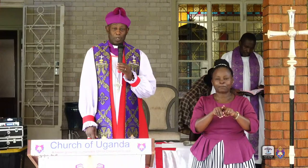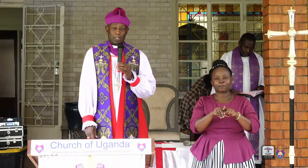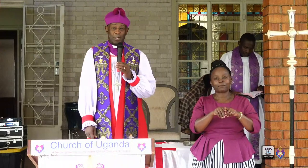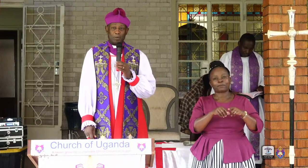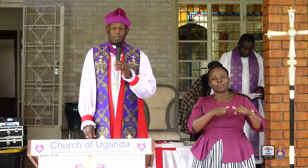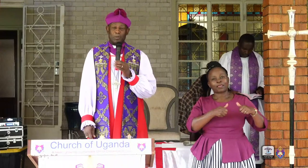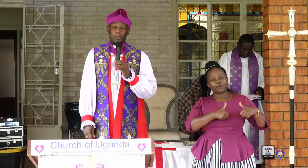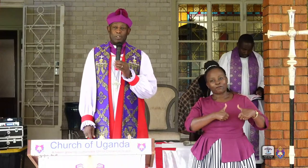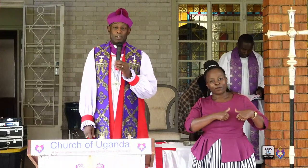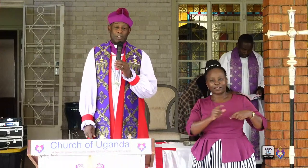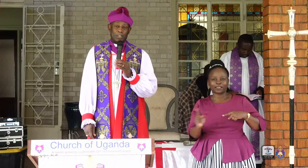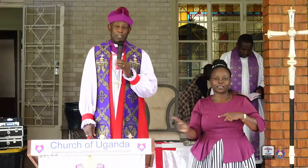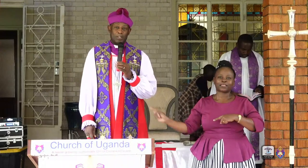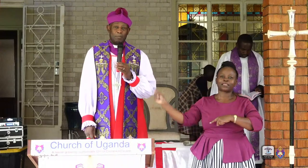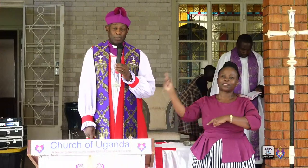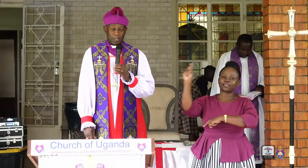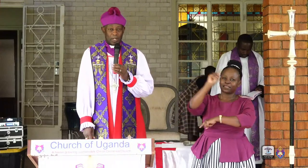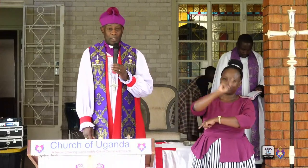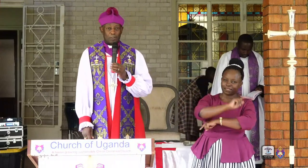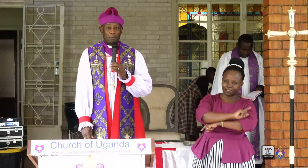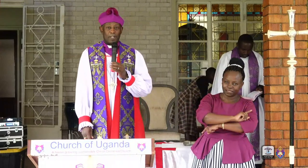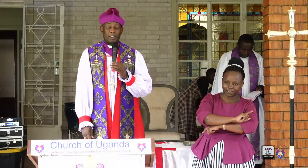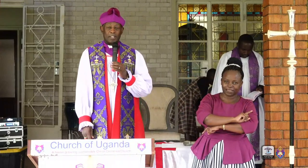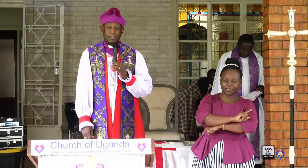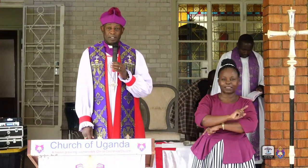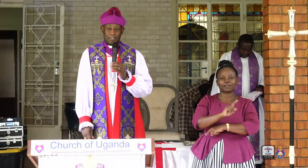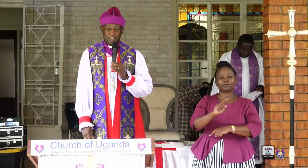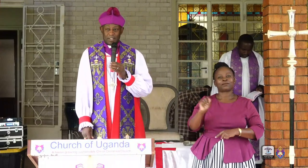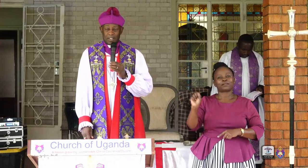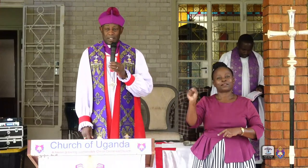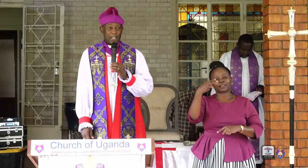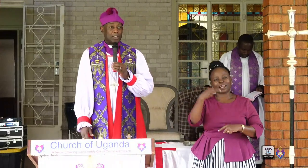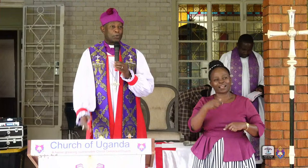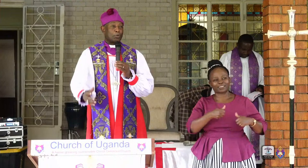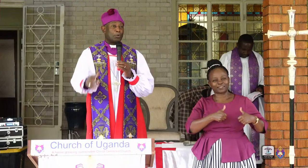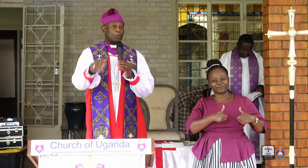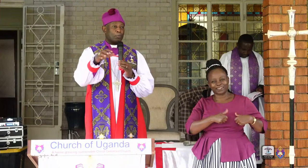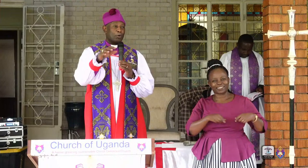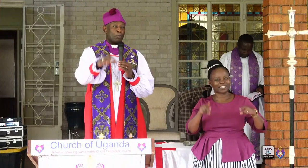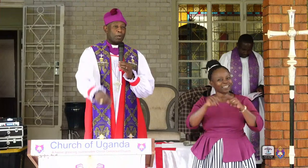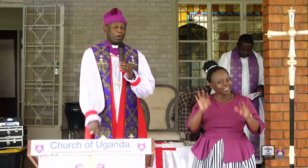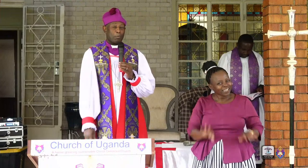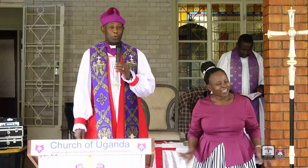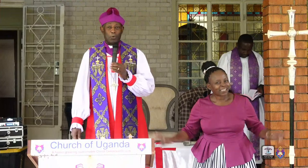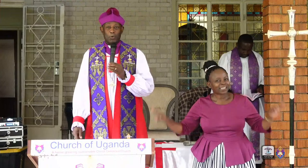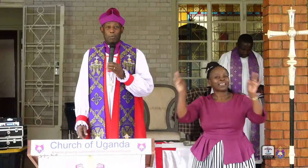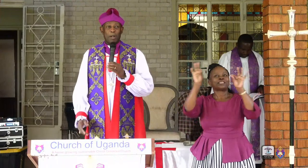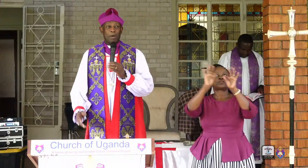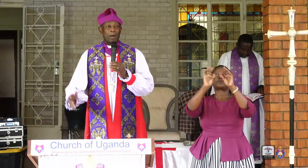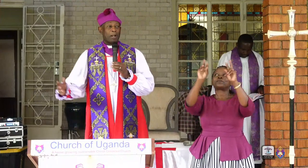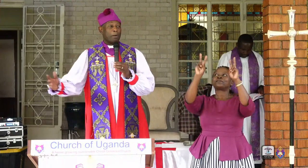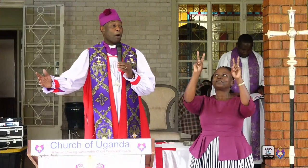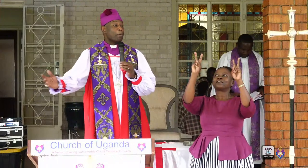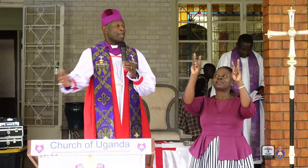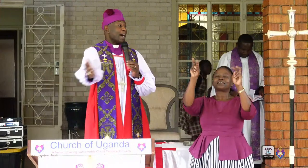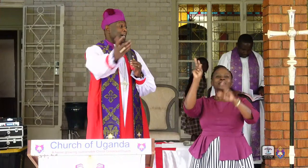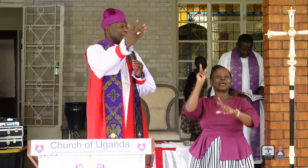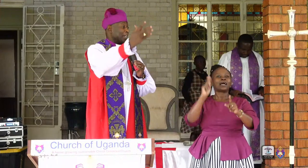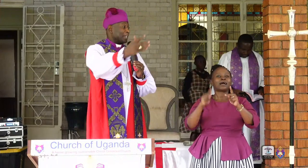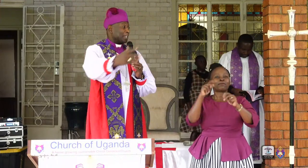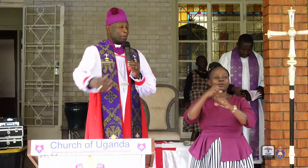yeru wakuatagana kwa ndoza chiri Ash Valentine's na ye chikulu omulamu omukulu omayiwa na balababa